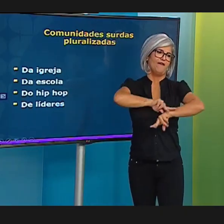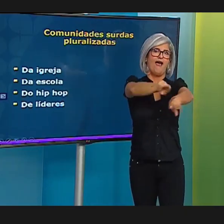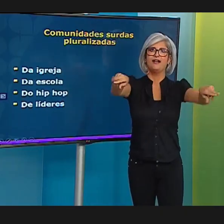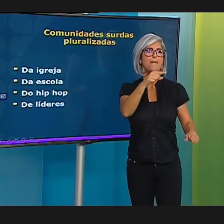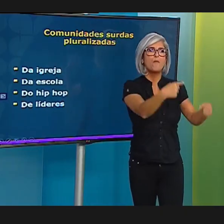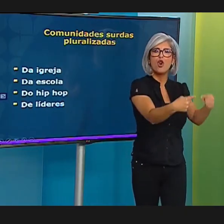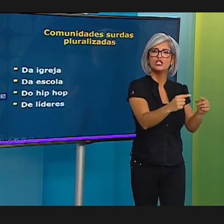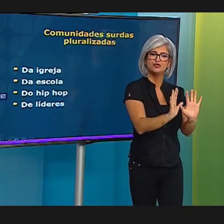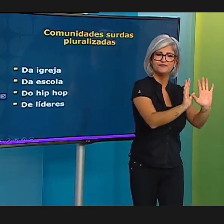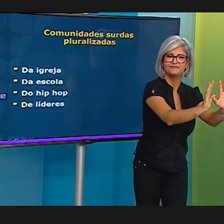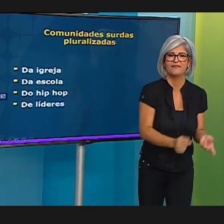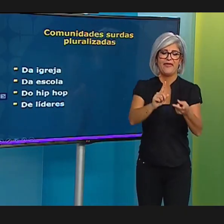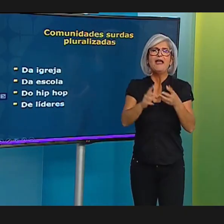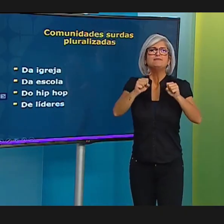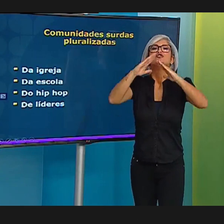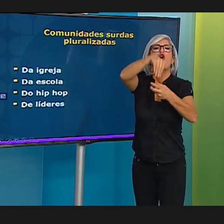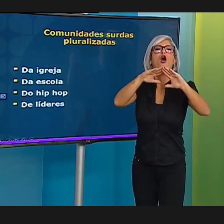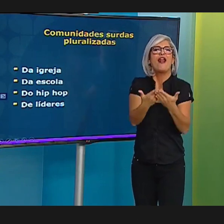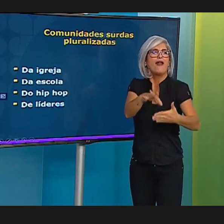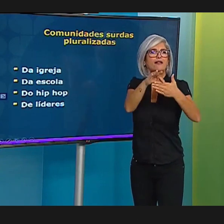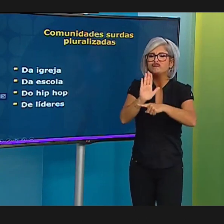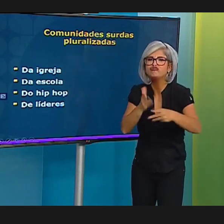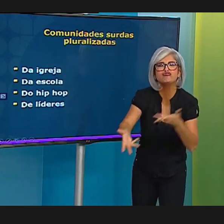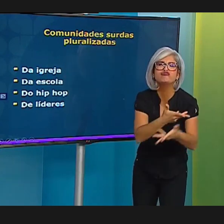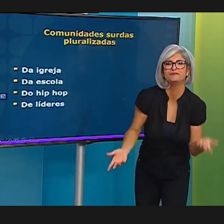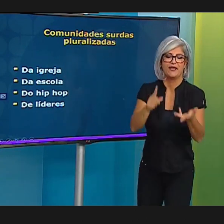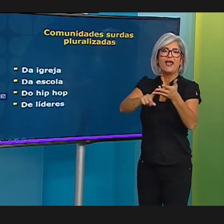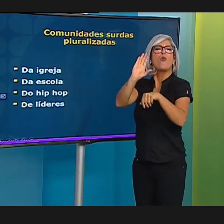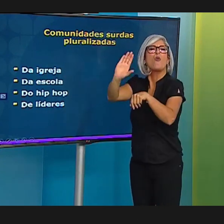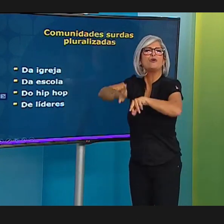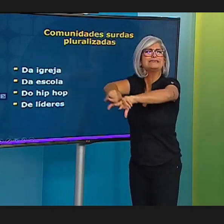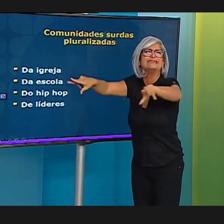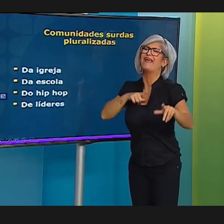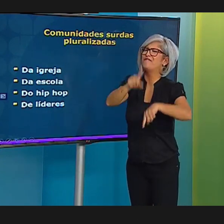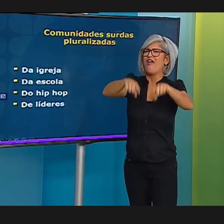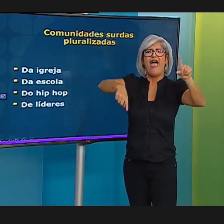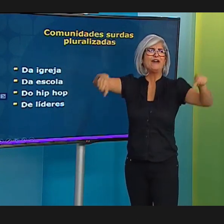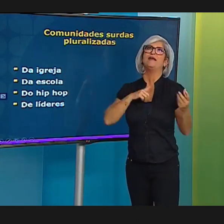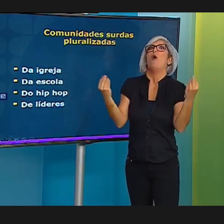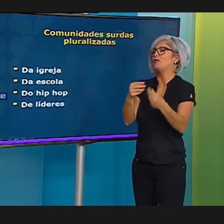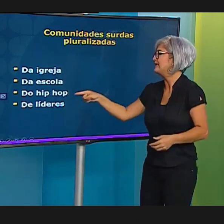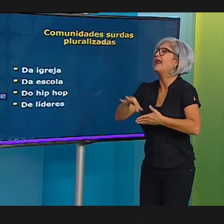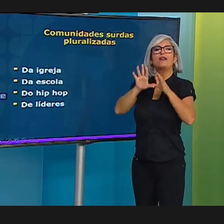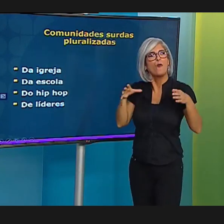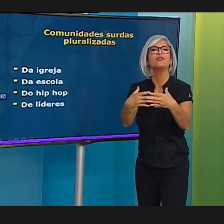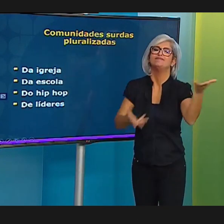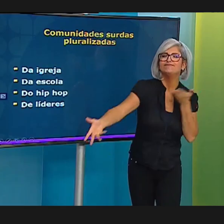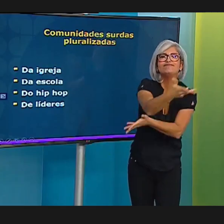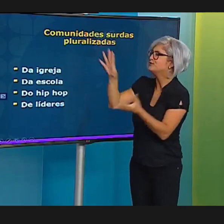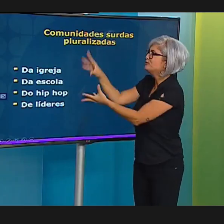líderes, existem diversos. Surdos na política, existem líderes políticos, líderes dentro da escola, onde fazem um apoio, líderes em diversos cursos, em diversos momentos. E esse